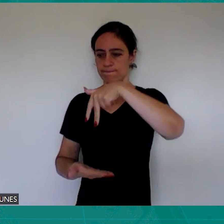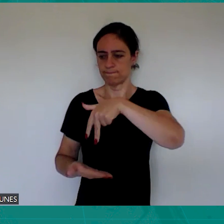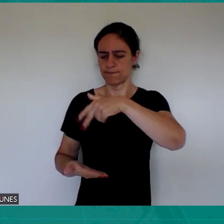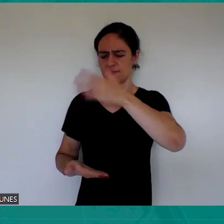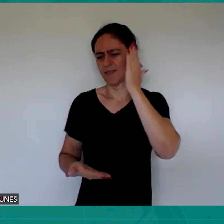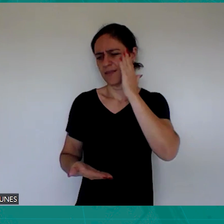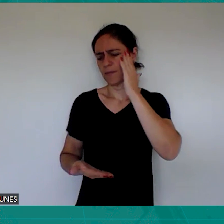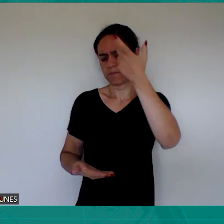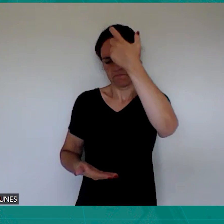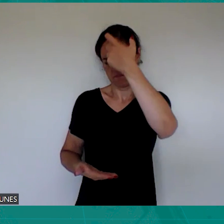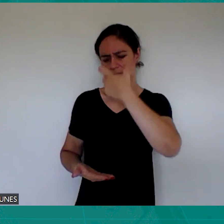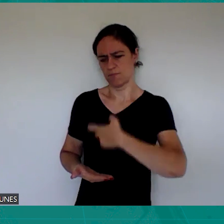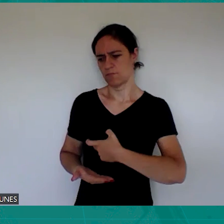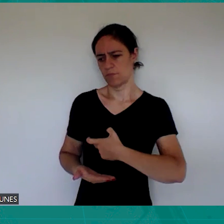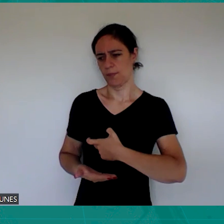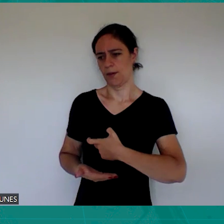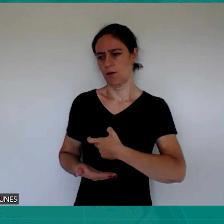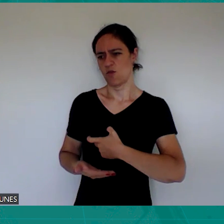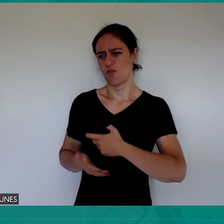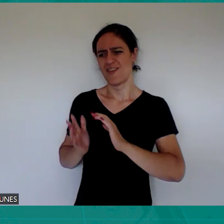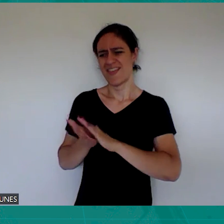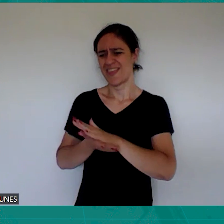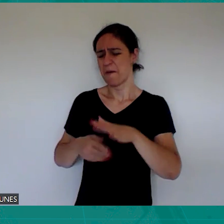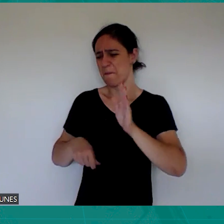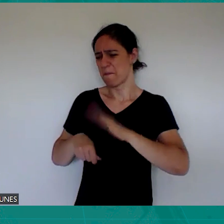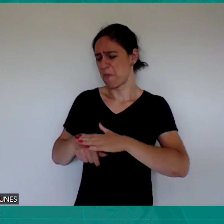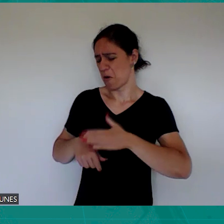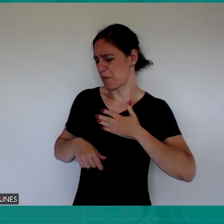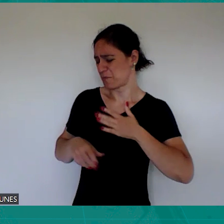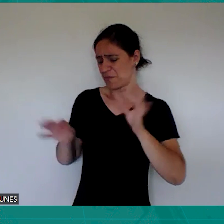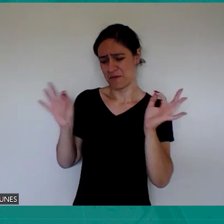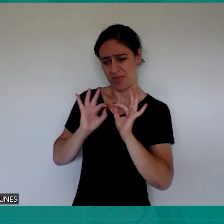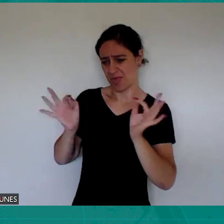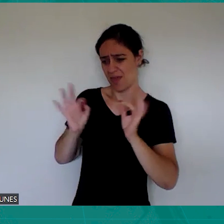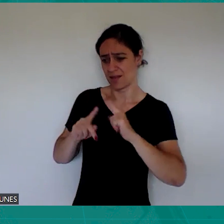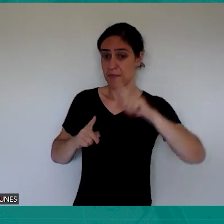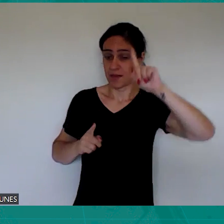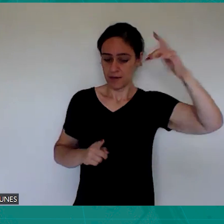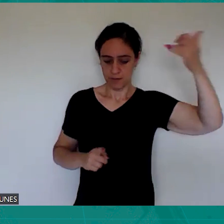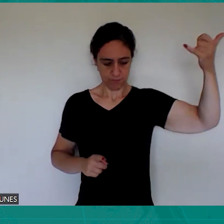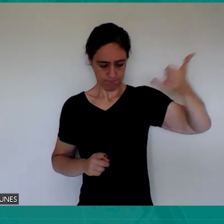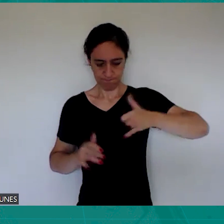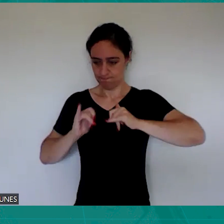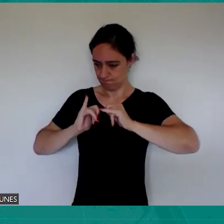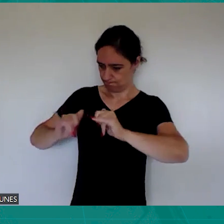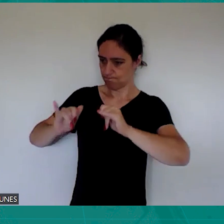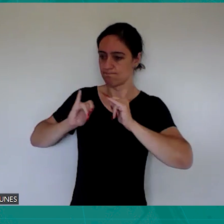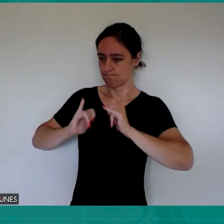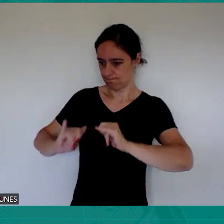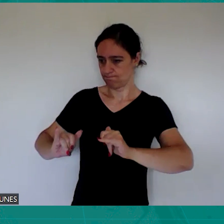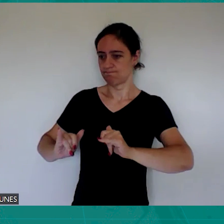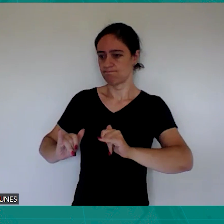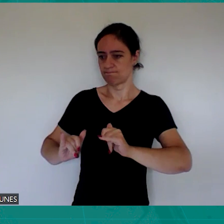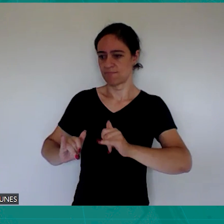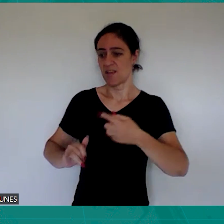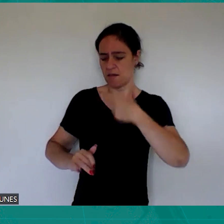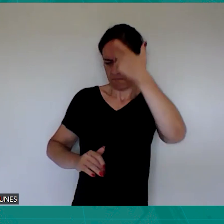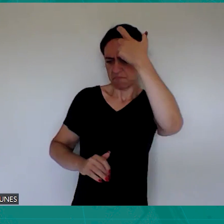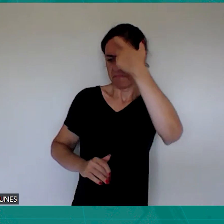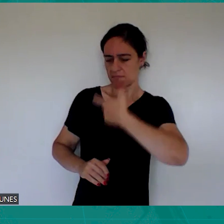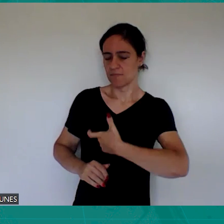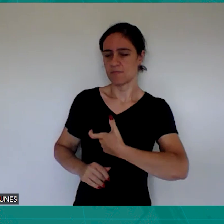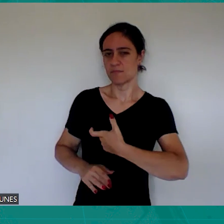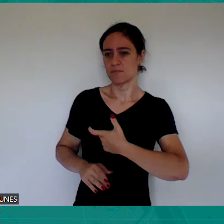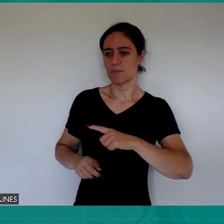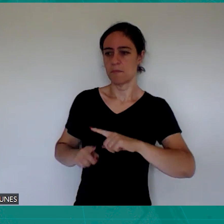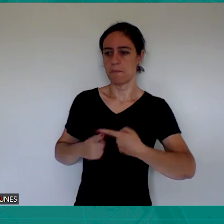que nada faço por mim mesmo, mas falo como o Pai me ensinou. Eu sou a própria existência, mas a minha